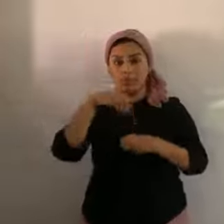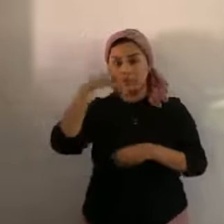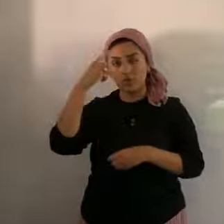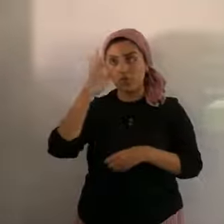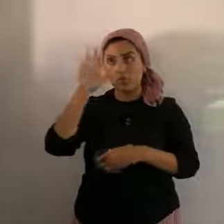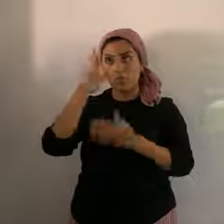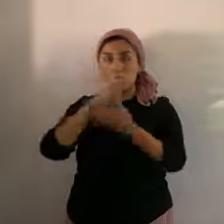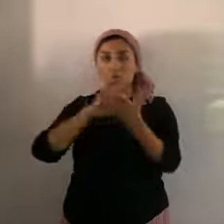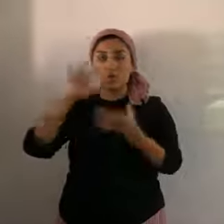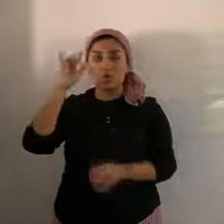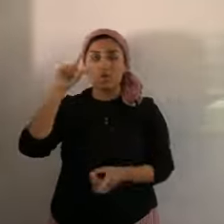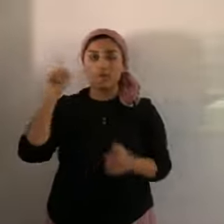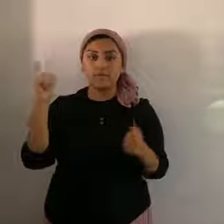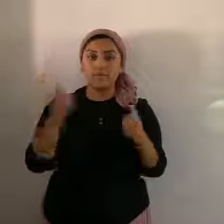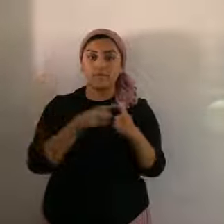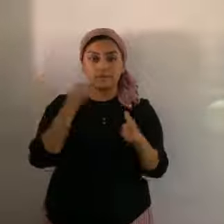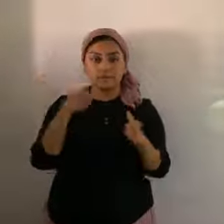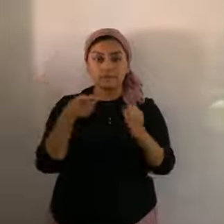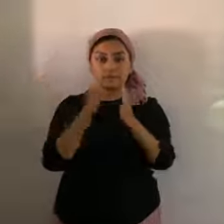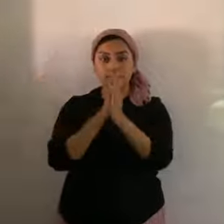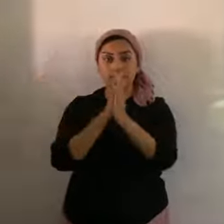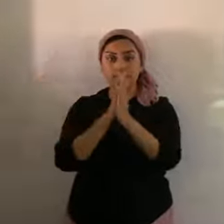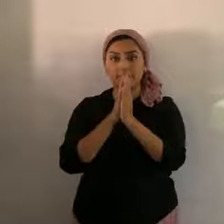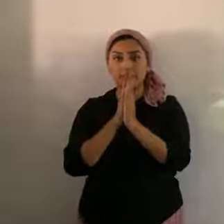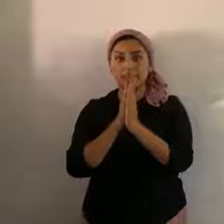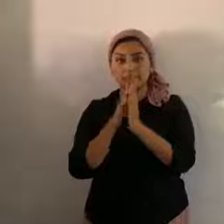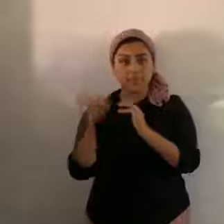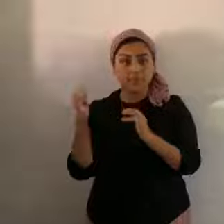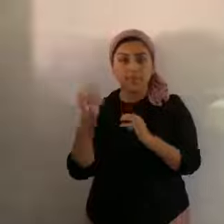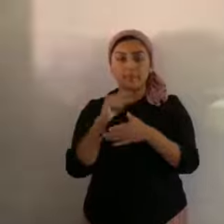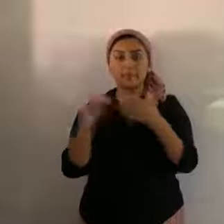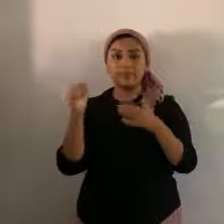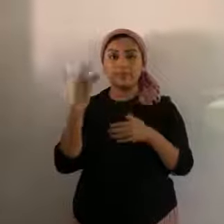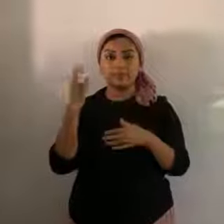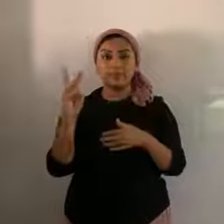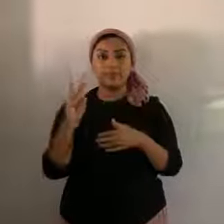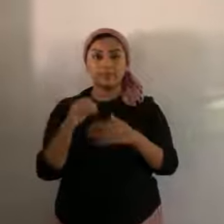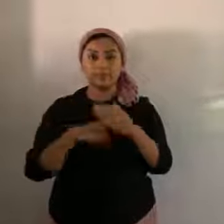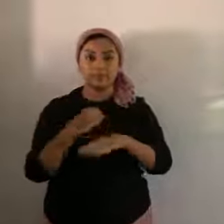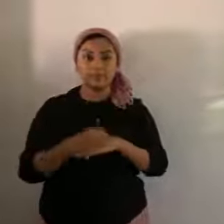Ruach HaKodesh. Es lo primero que hay que pedir. Por favor, todos el 16. Amén.